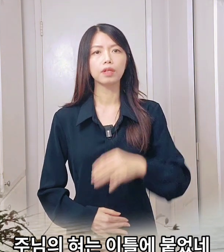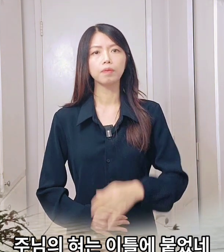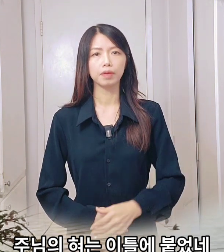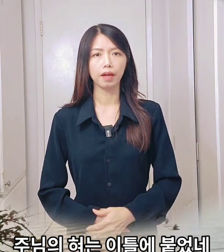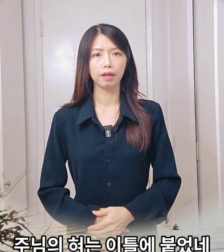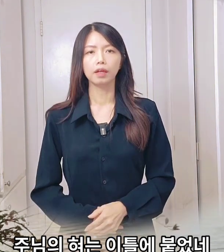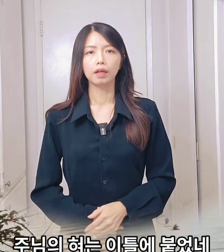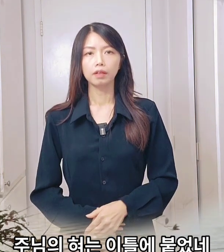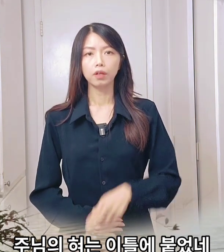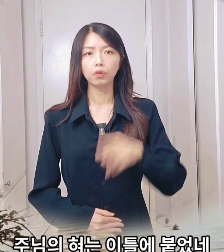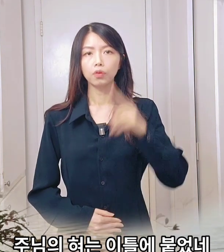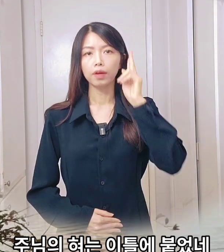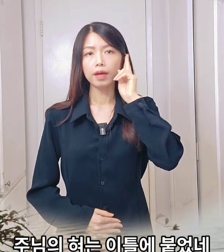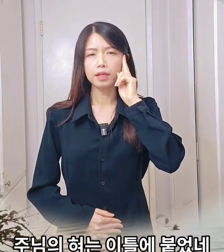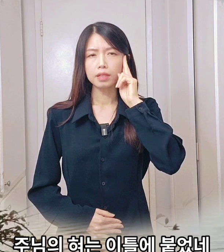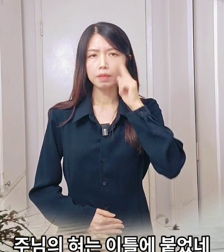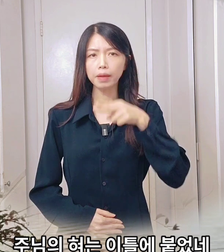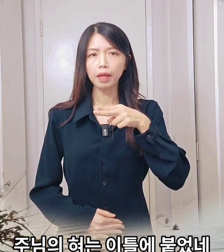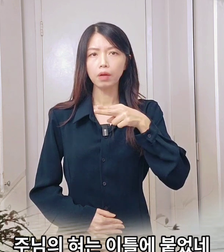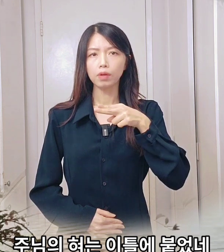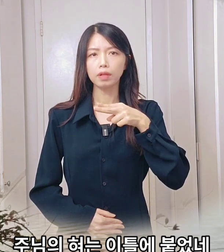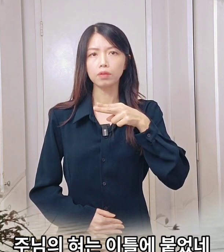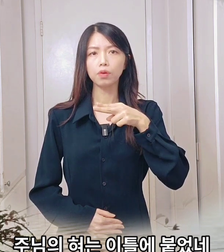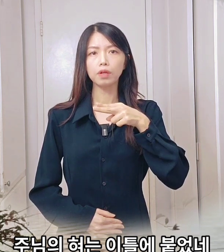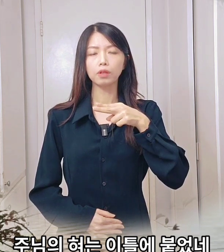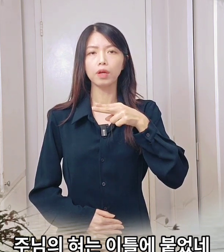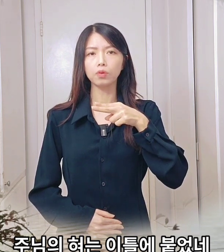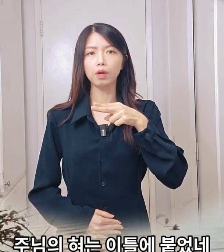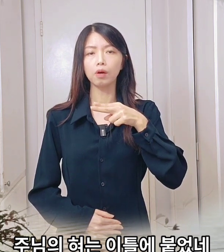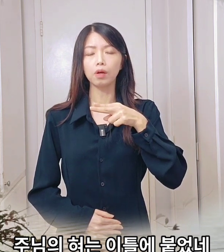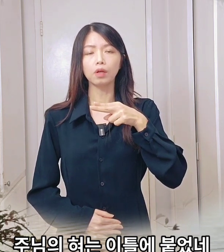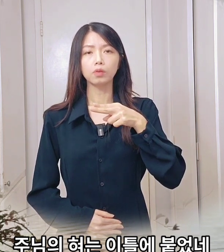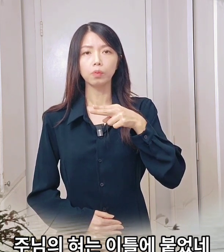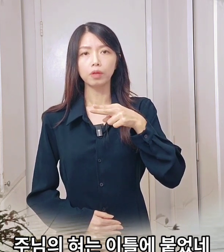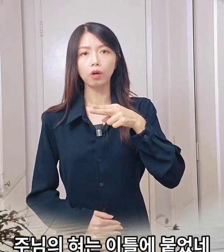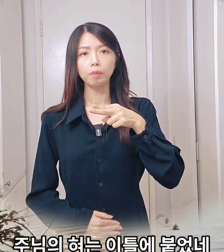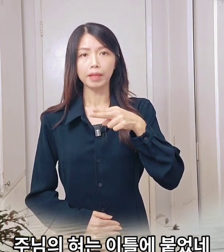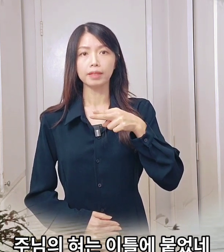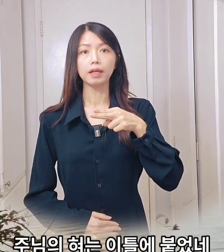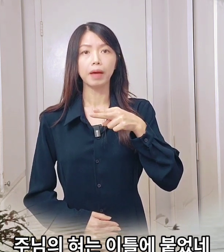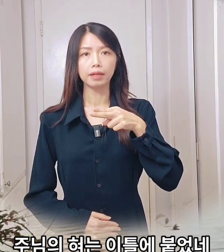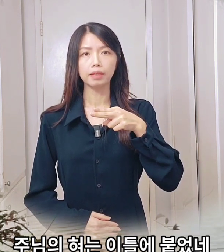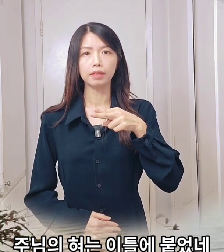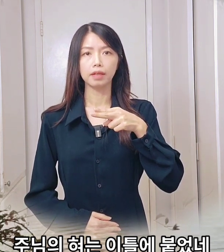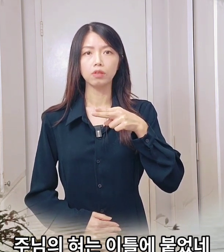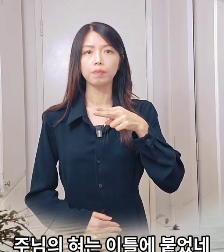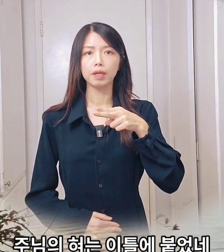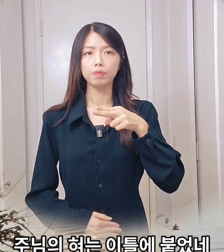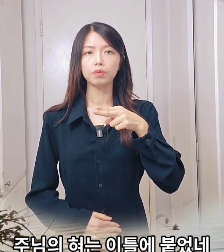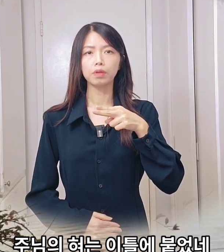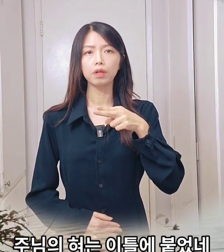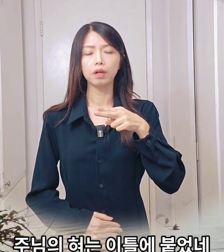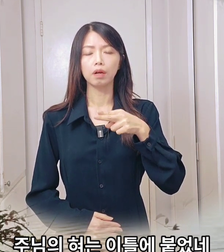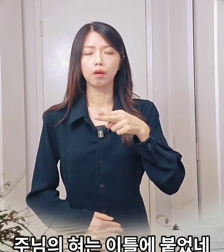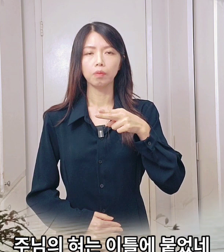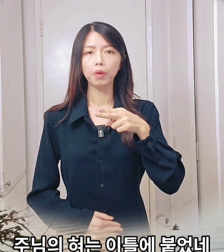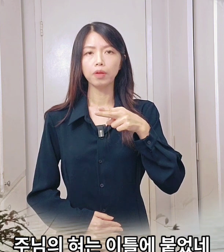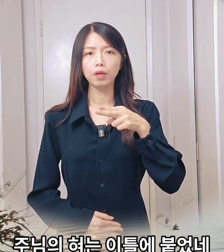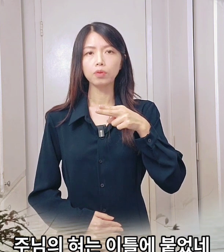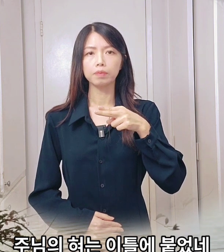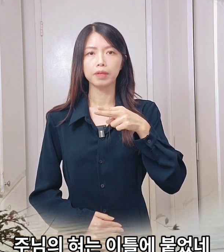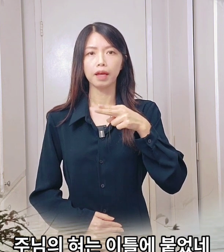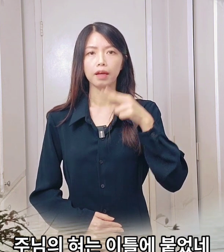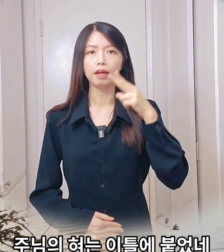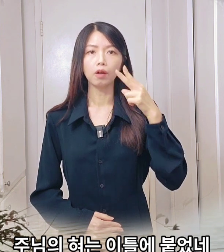수어로 쓰입니다. 그리고 뒤에 심하다라고 하는 뜻의 수어를 더해줘서 좀 더 바짝 마른 예수님의 입술을